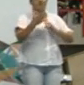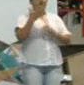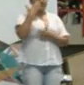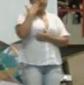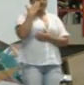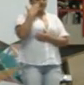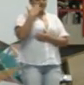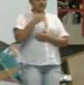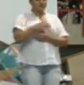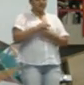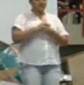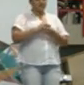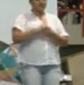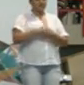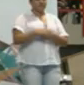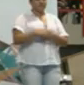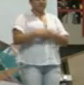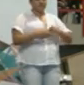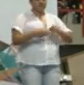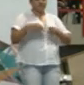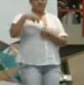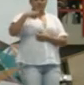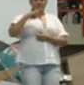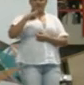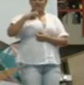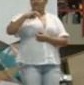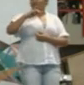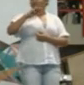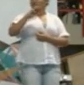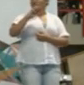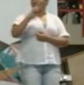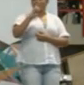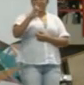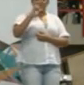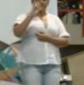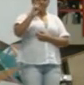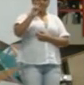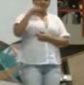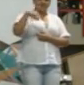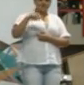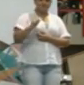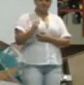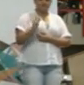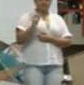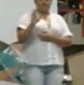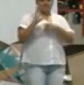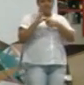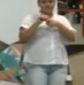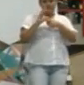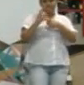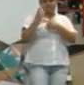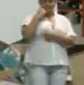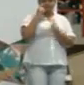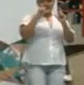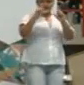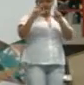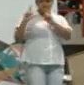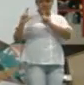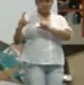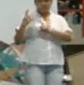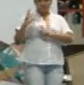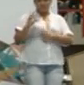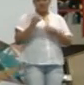claro? Sim? Que coisa linda. Muito bem. Então aí nós temos fotos de vírus para que você possa